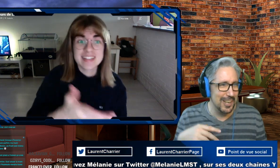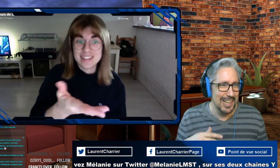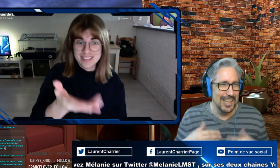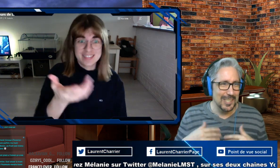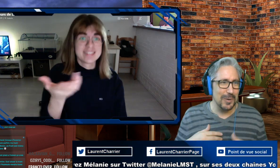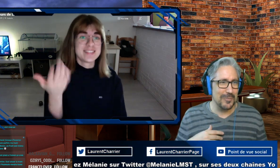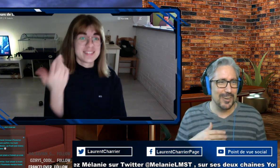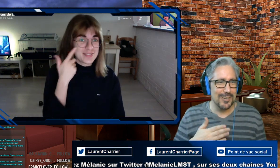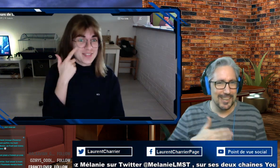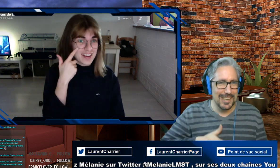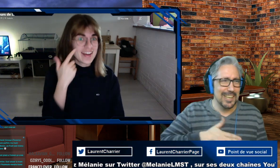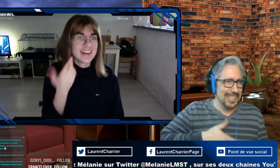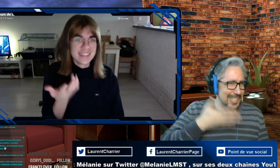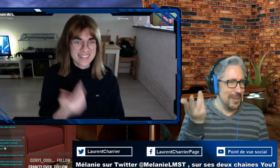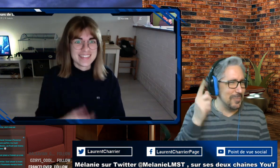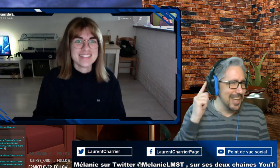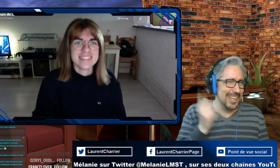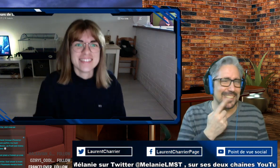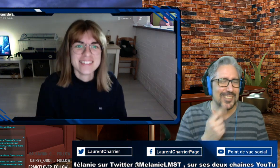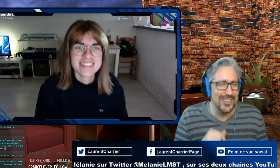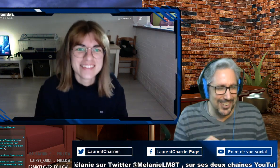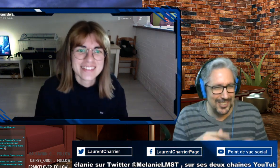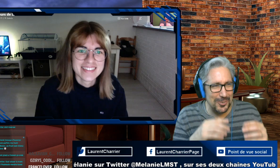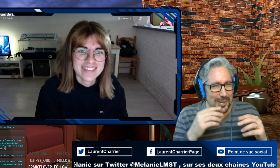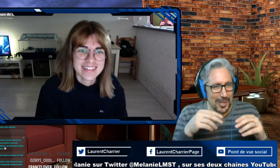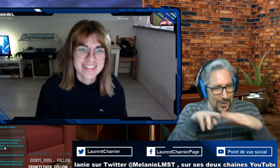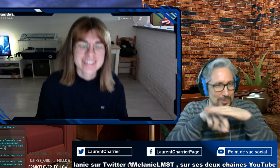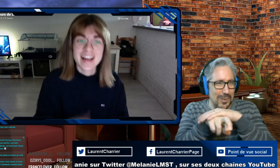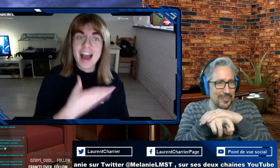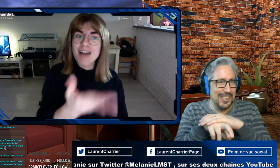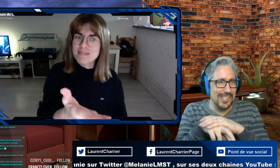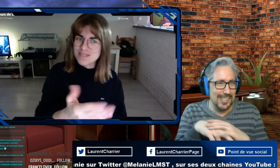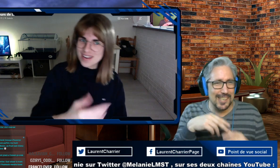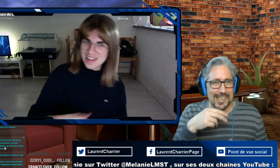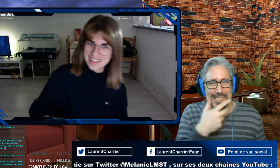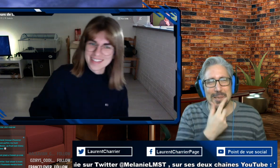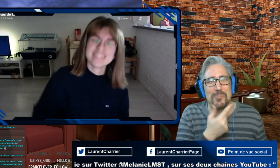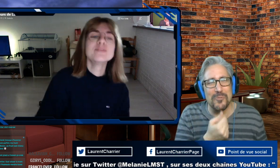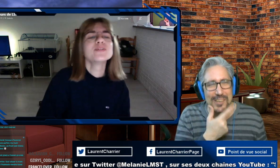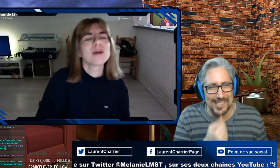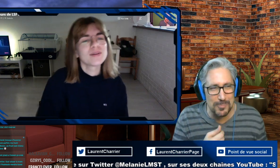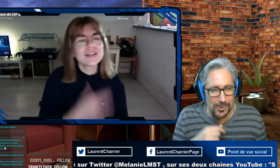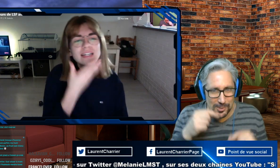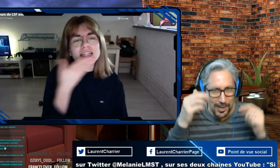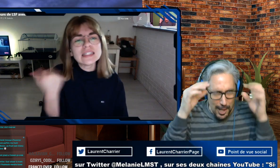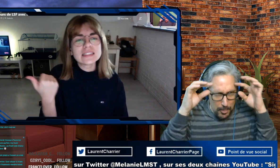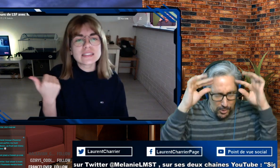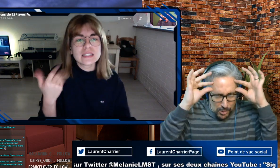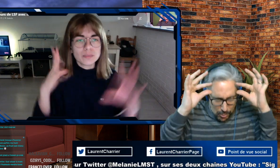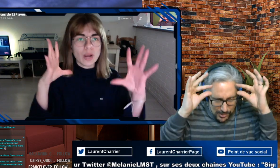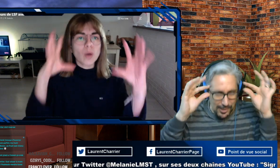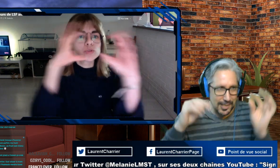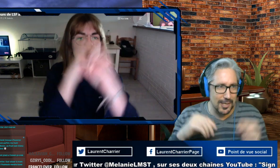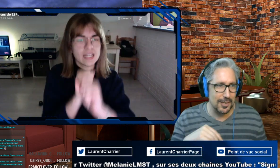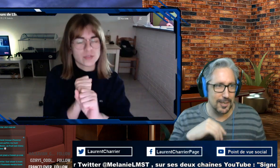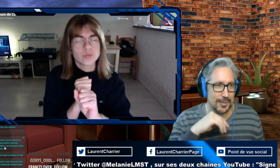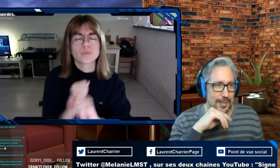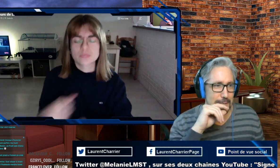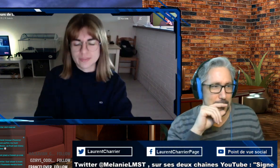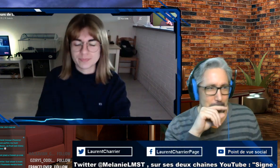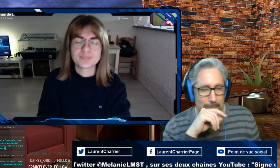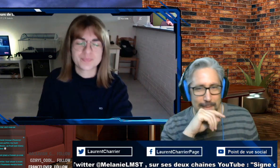son. Je préfère. J'aime bien être. Quand on révise, c'est plus facile pour se concentrer.